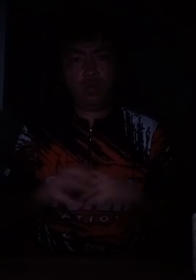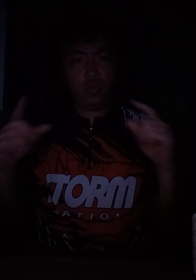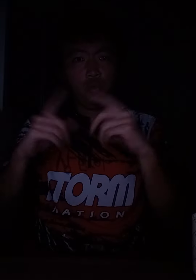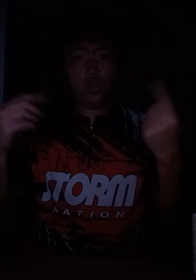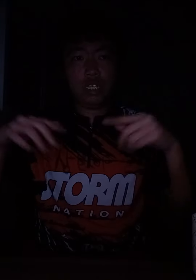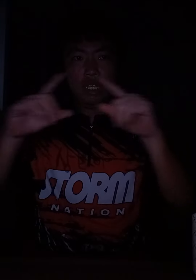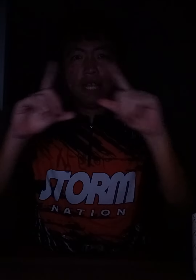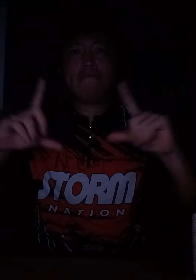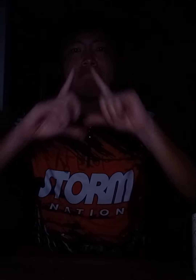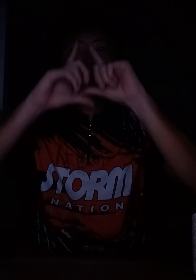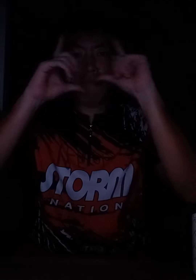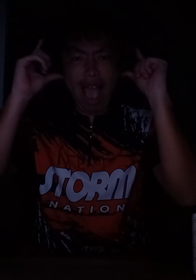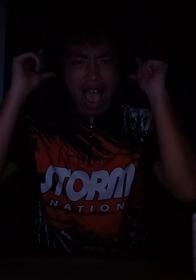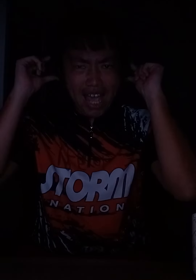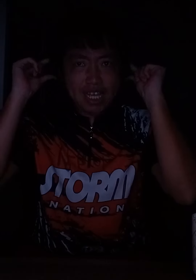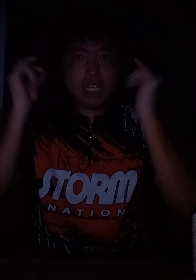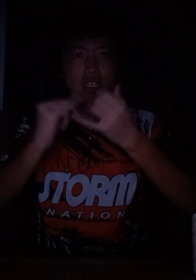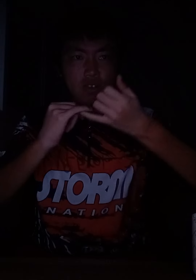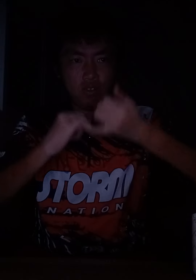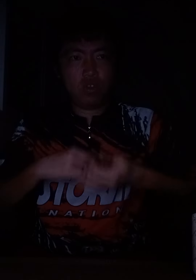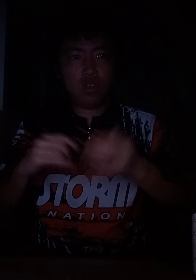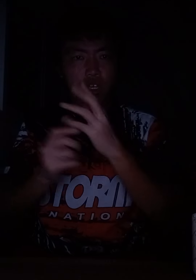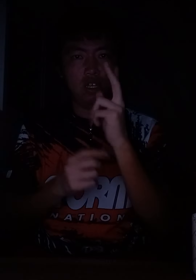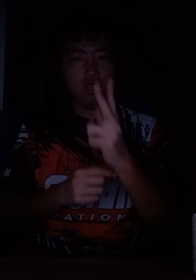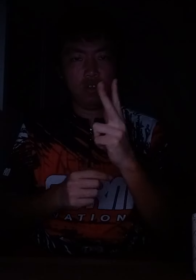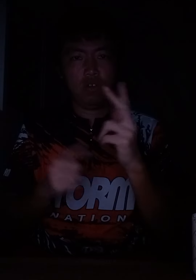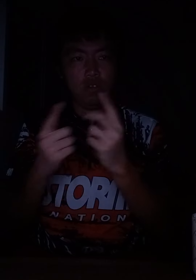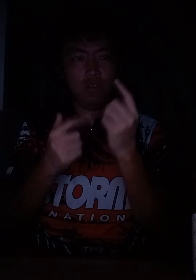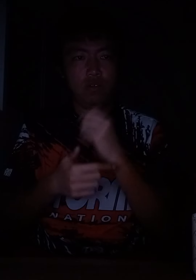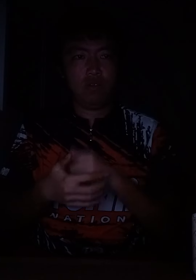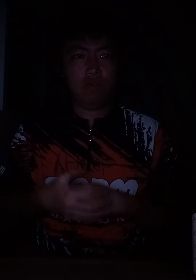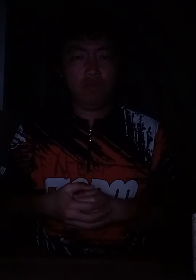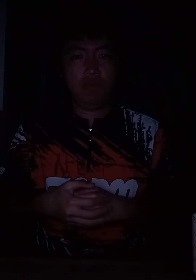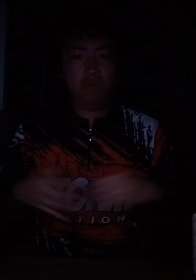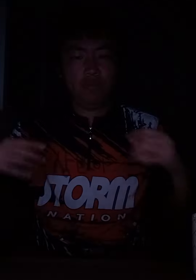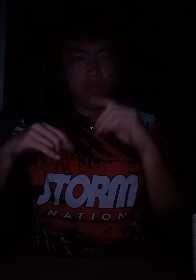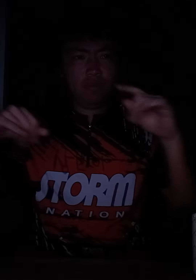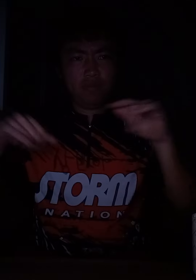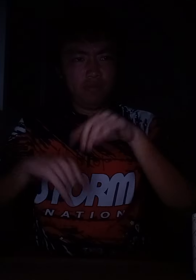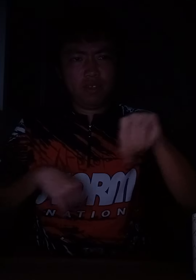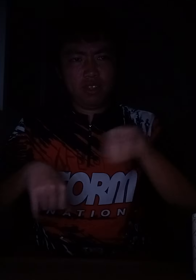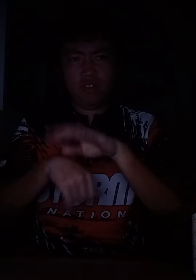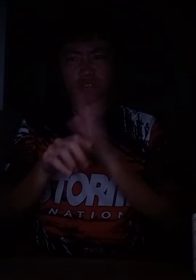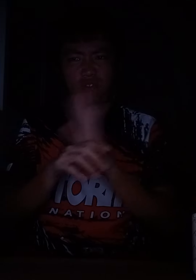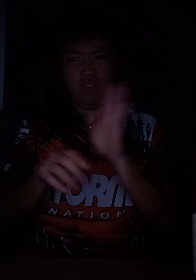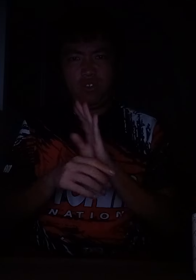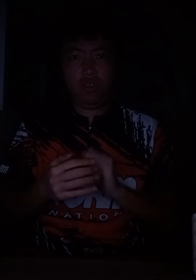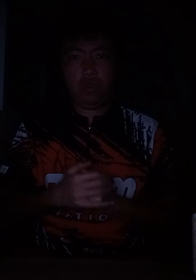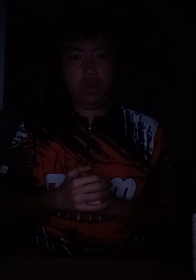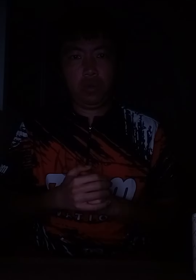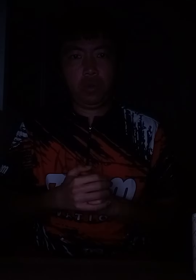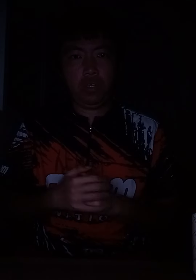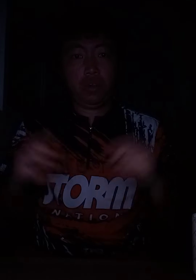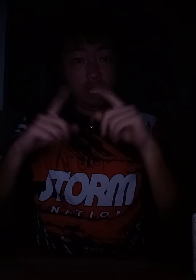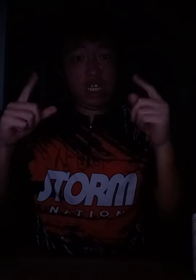대중교통을 이용할 때 반드시 마스크를 쓰도록 한 지 3개월이 넘었습니다만 여전히 시비가 끊이지 않고 있습니다. 이번에는 열차